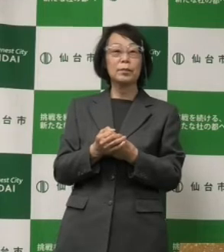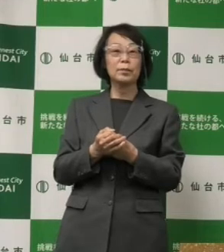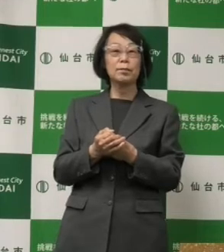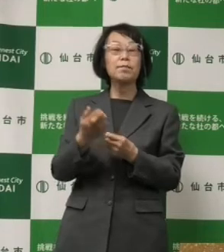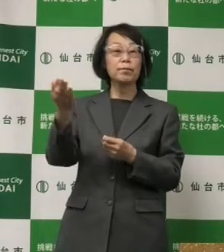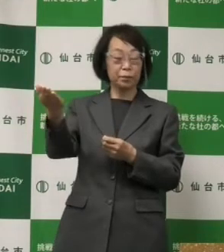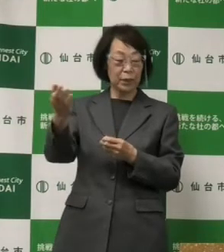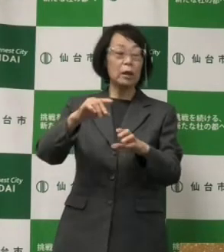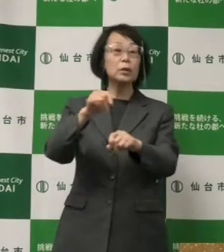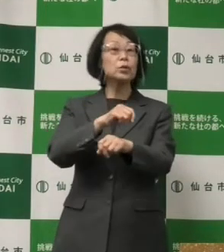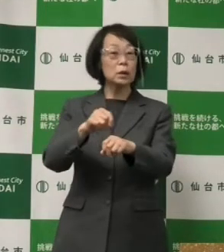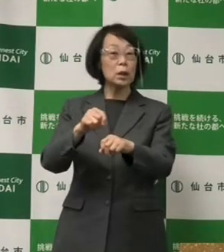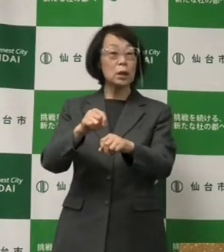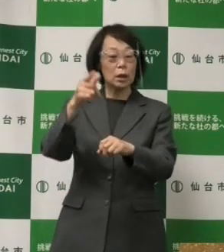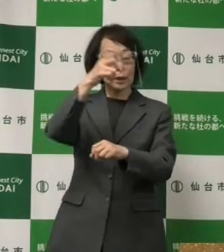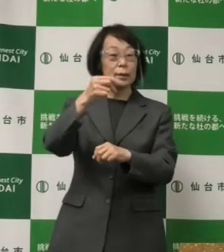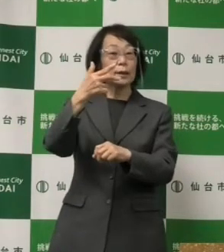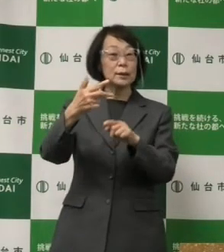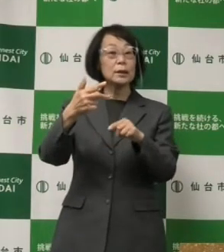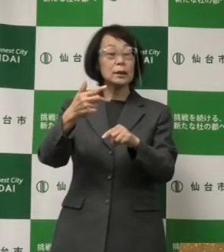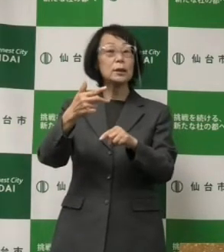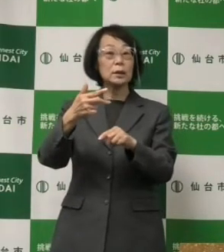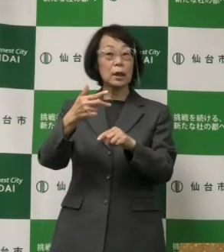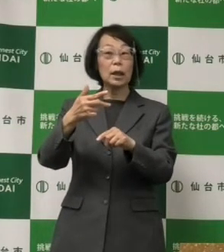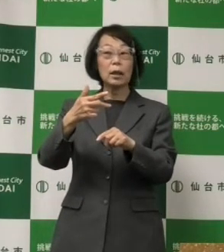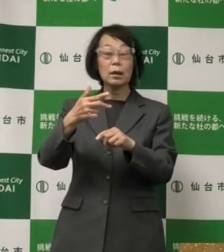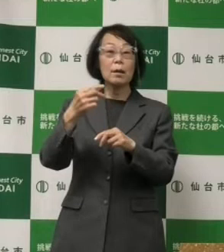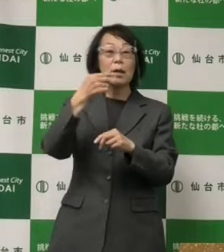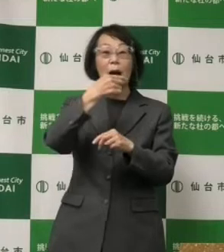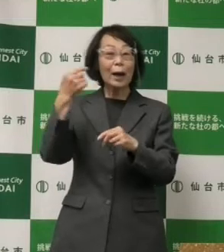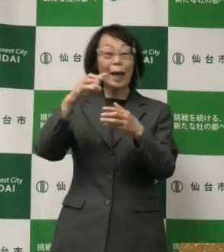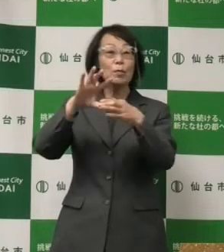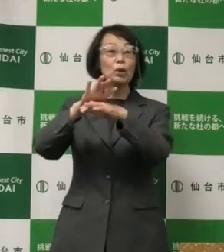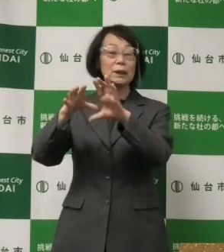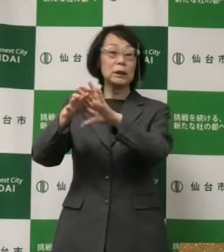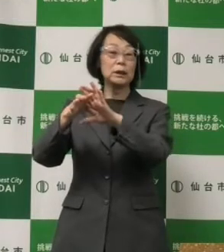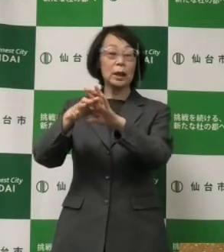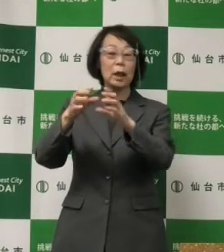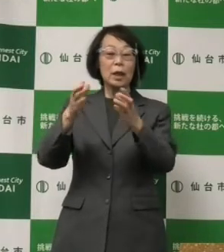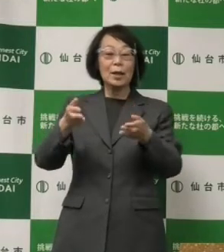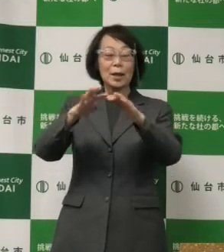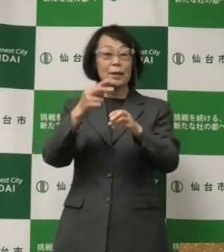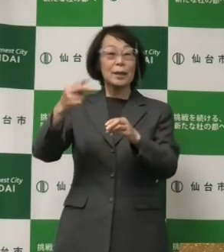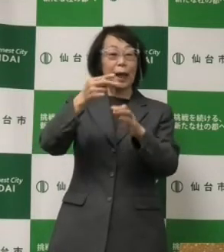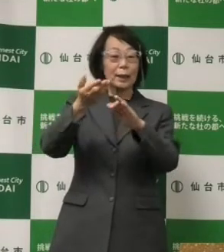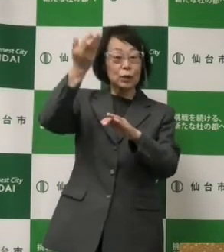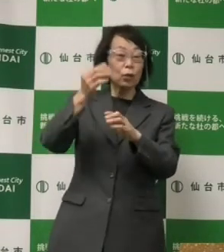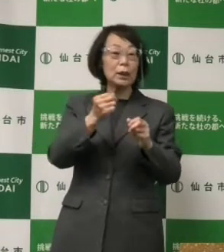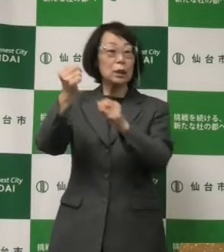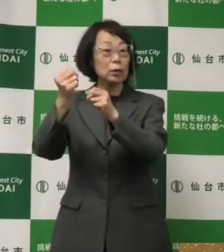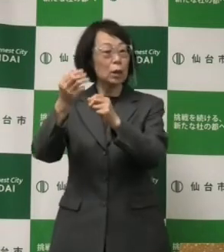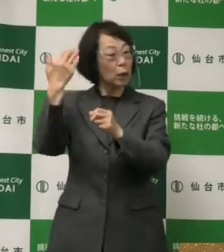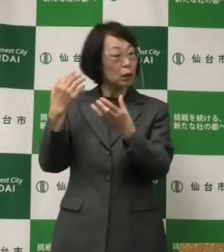特に市の方で、指定避難所の一覧のところに赤文字でその2階以上に避難というのは従来からもそういう設定だ